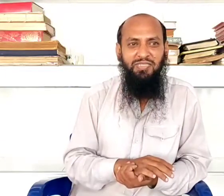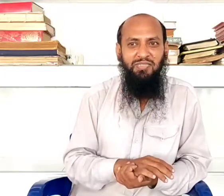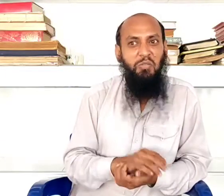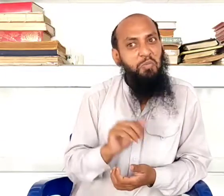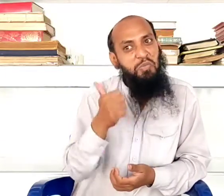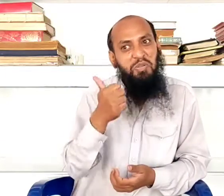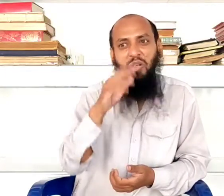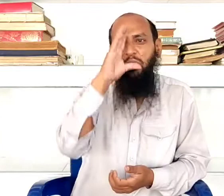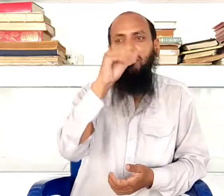ਆਪਣੇ